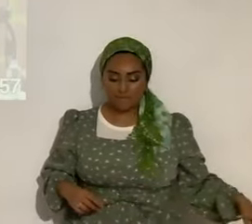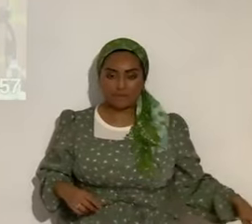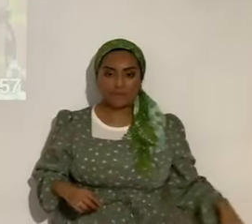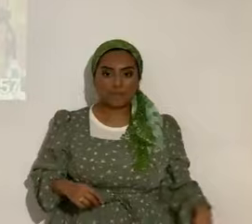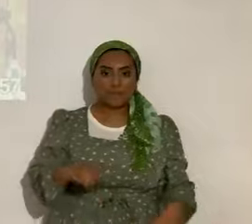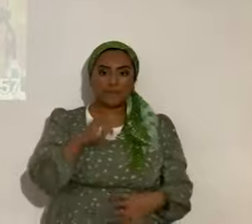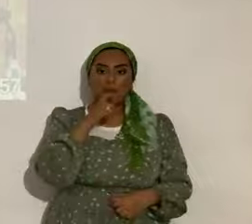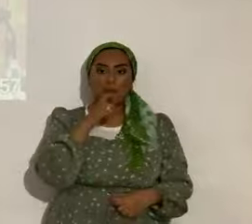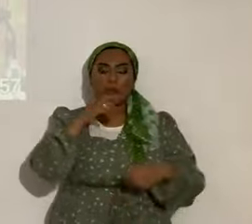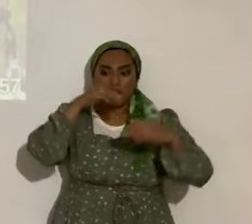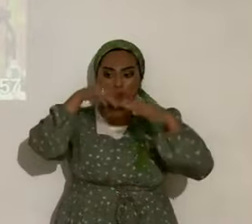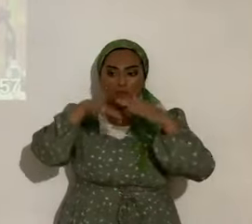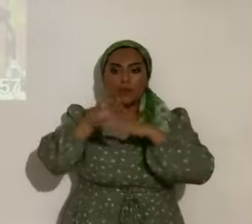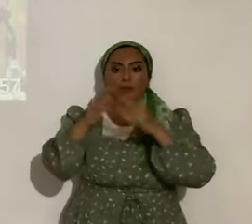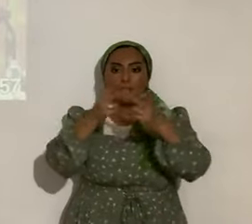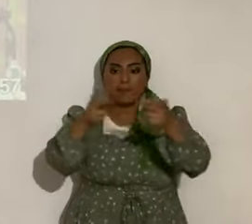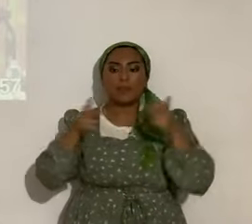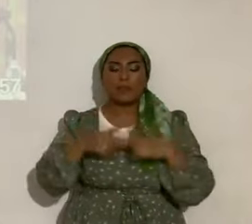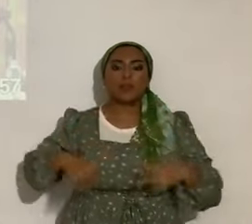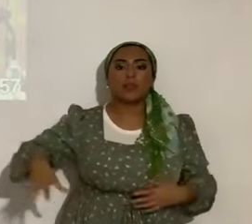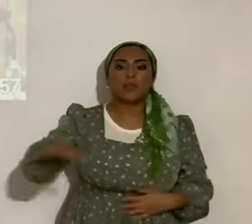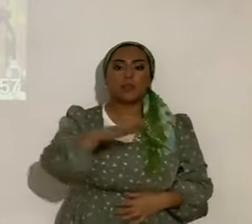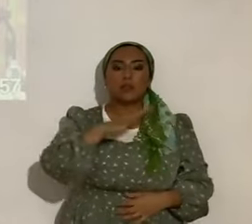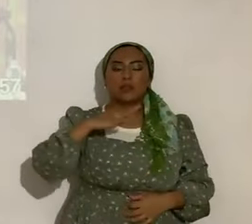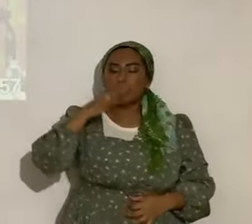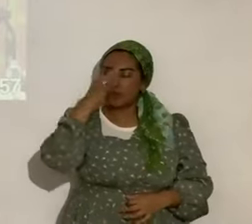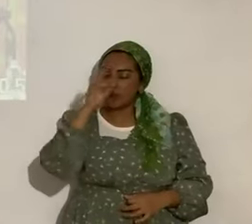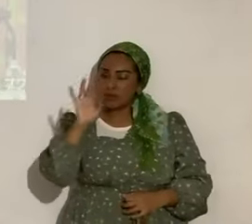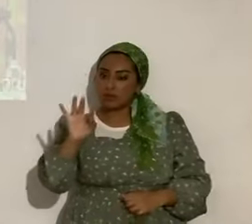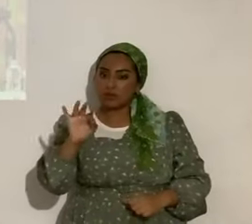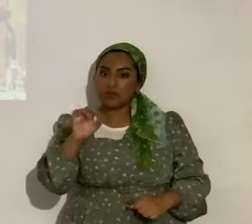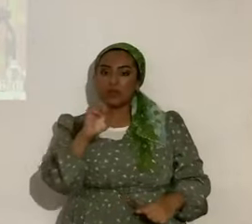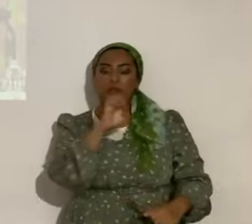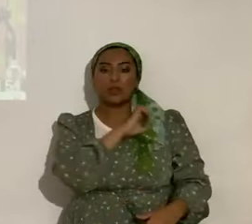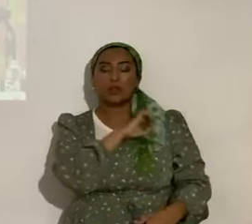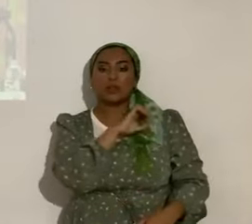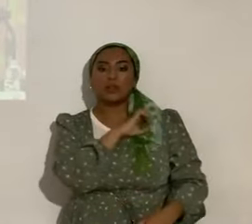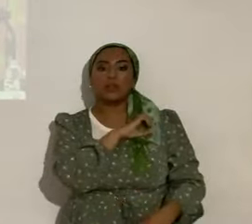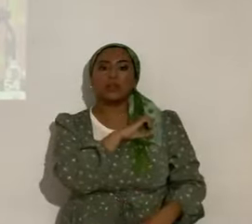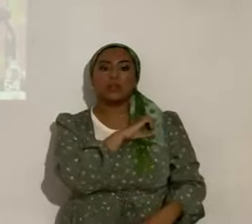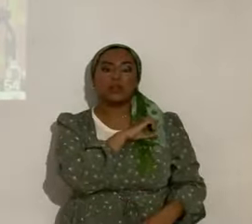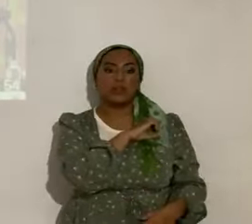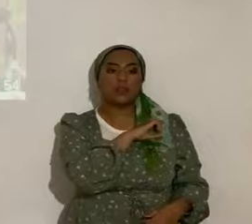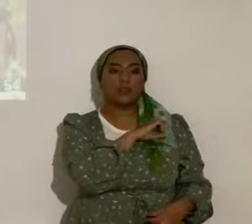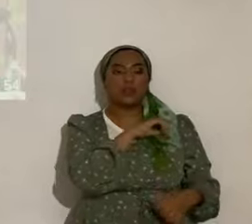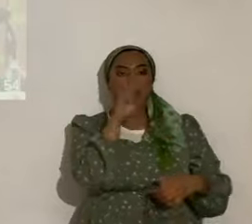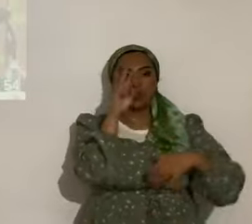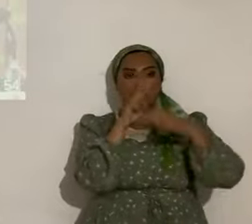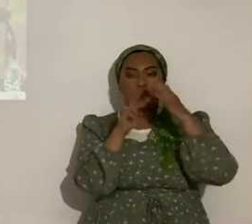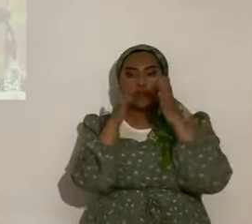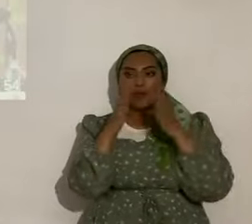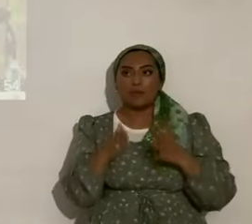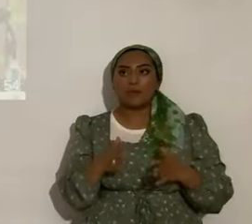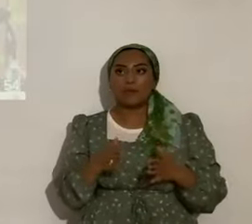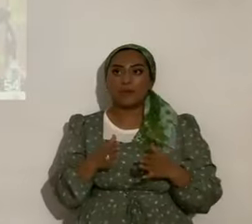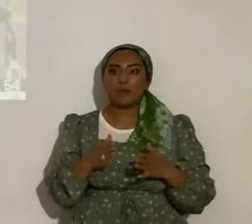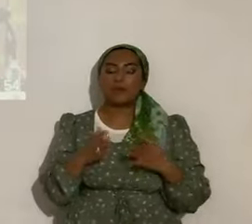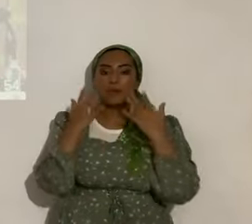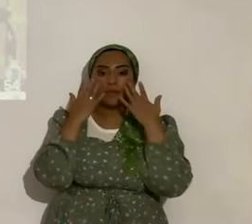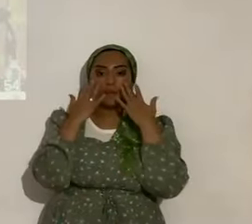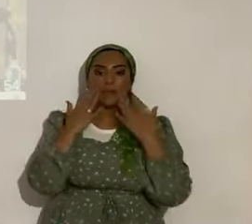heredar la tierra? Muy poquitos, Elías estaba, Elías, el profeta, estaba muy